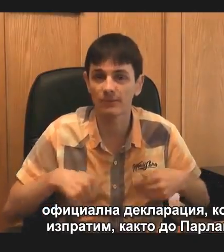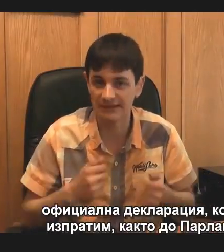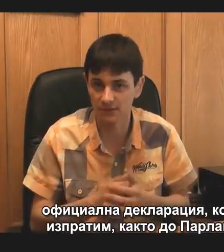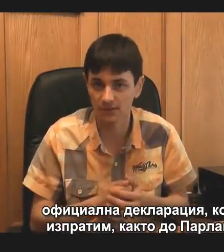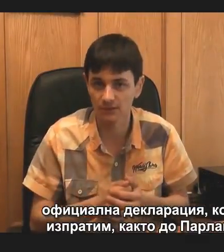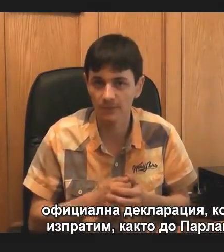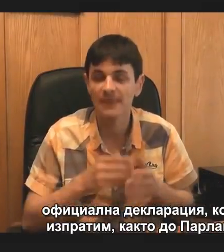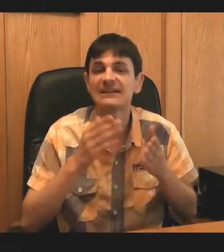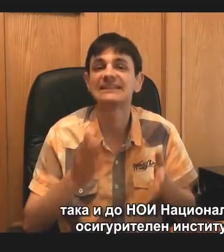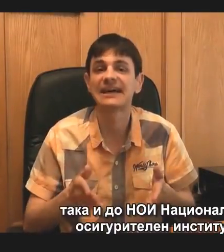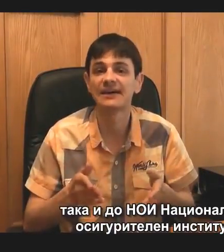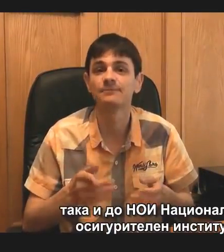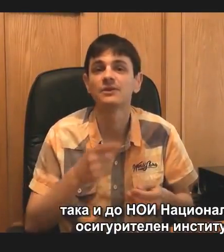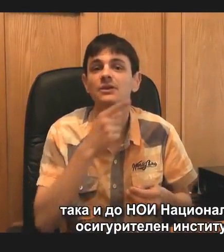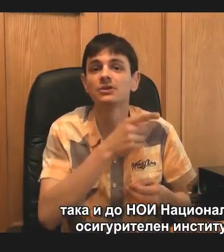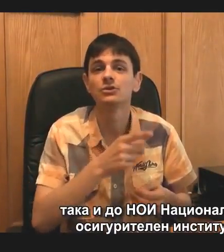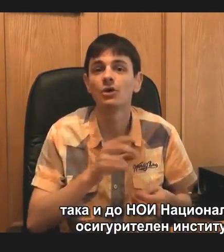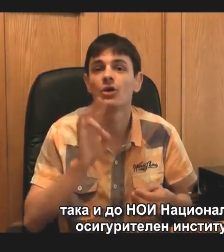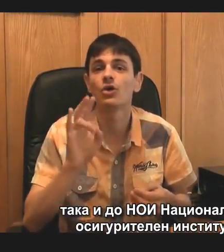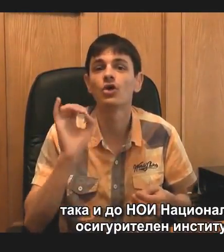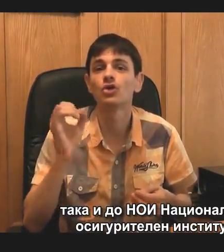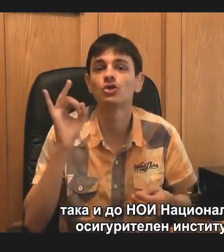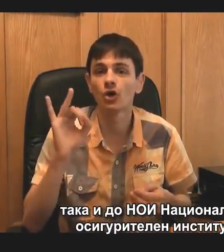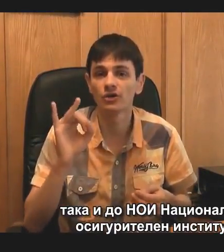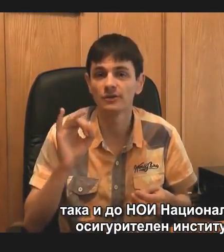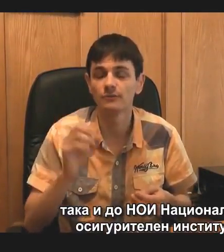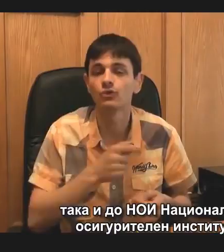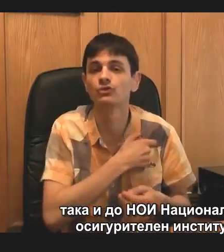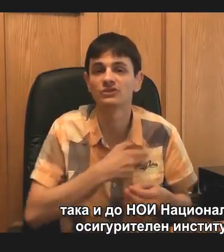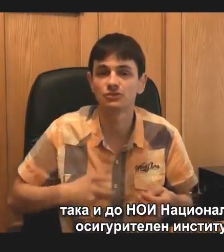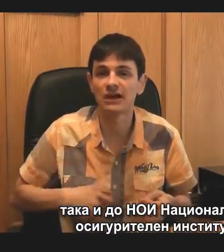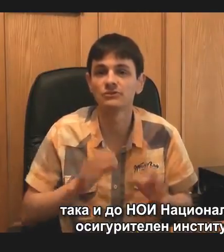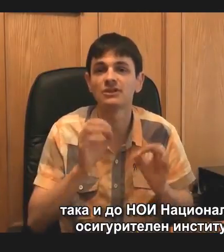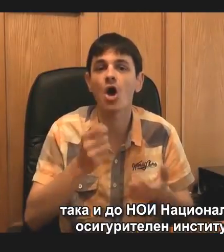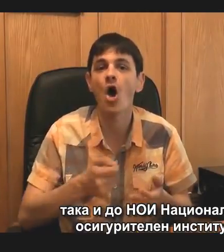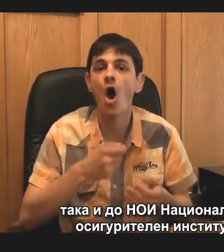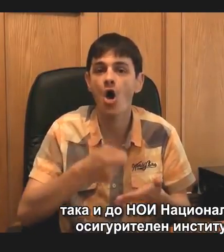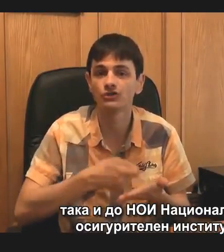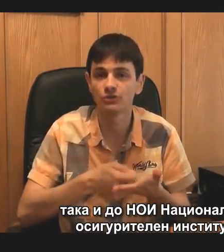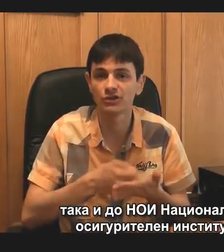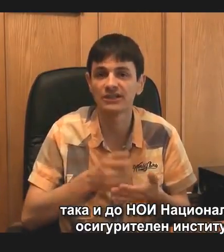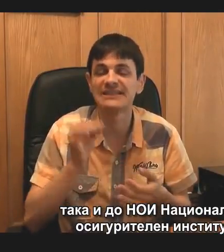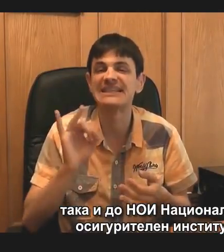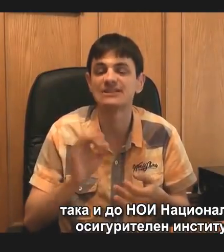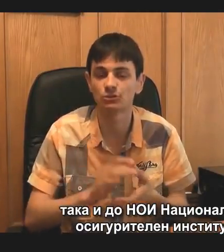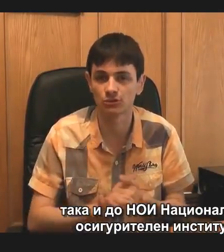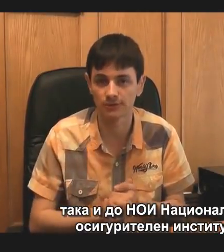парламента, така и до НОИ, до Националният осигурителен институт.